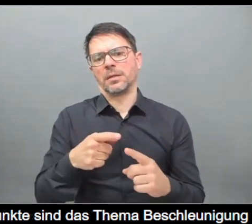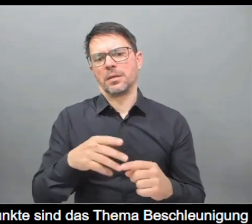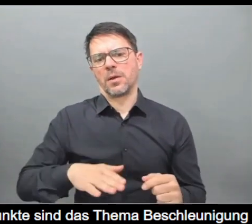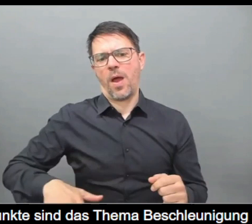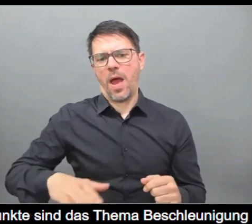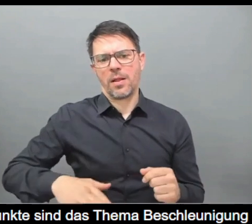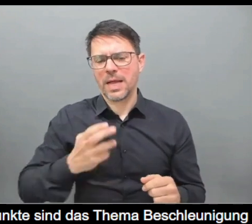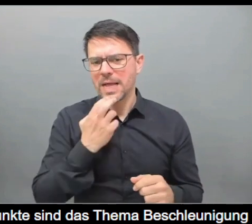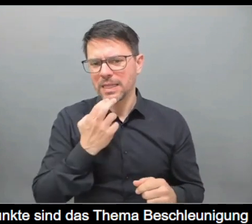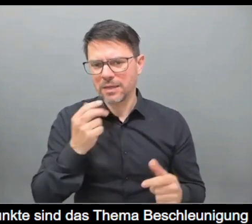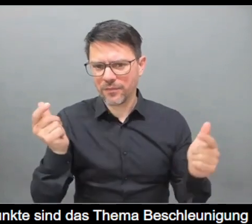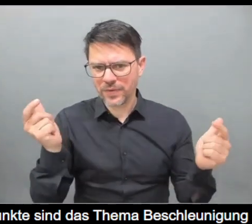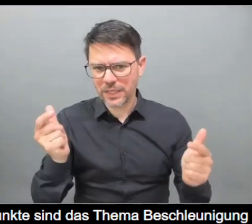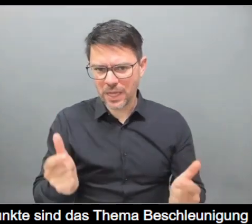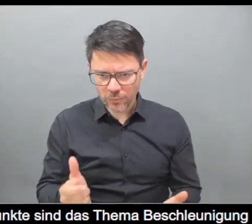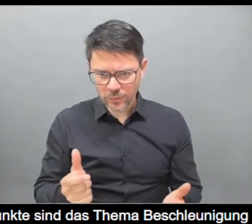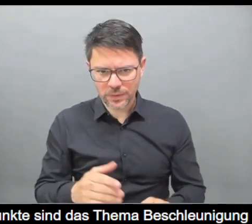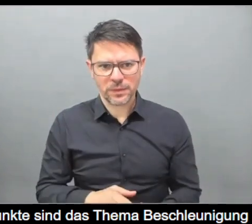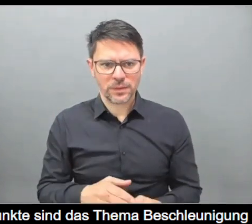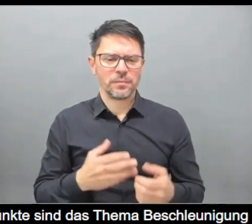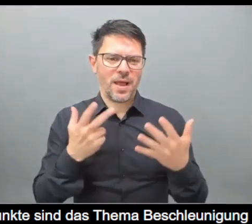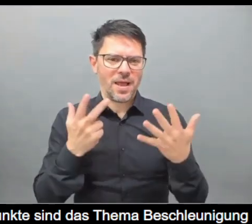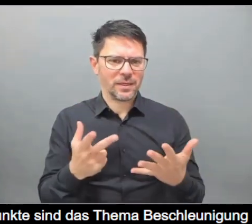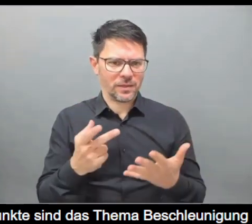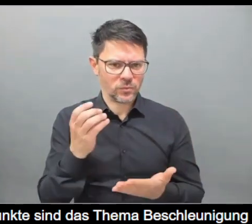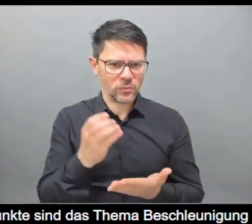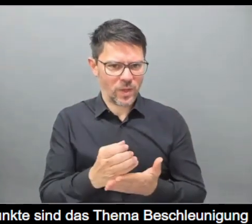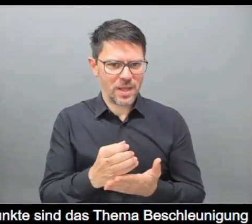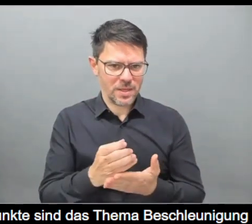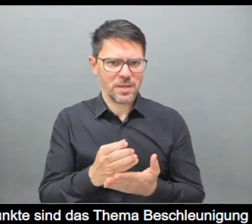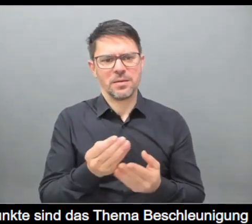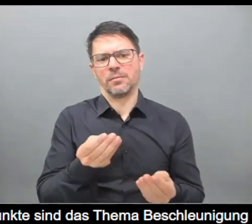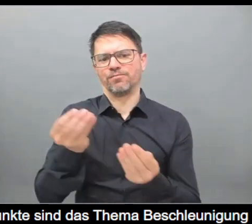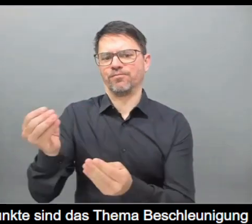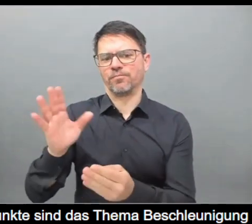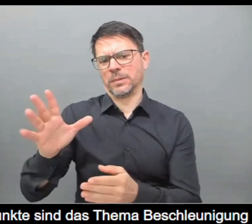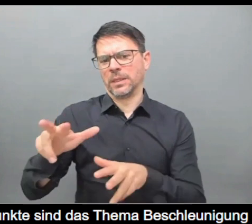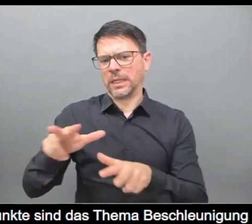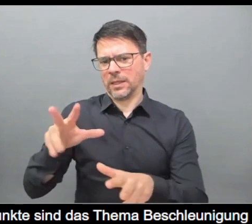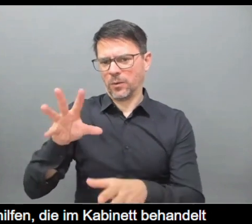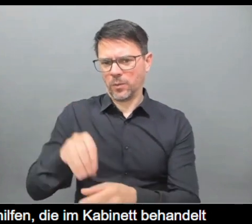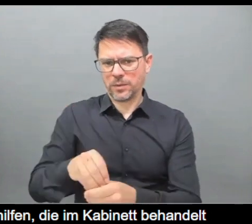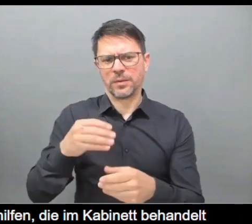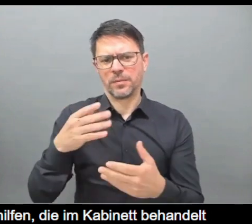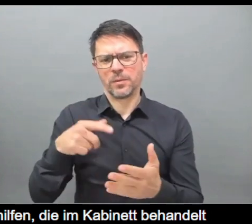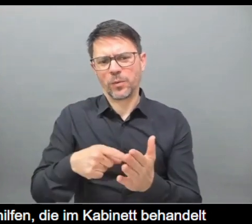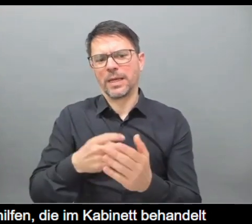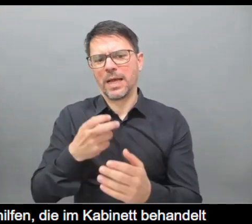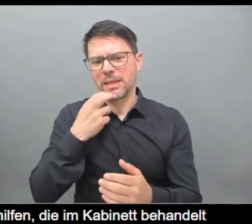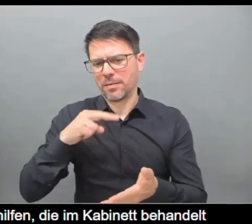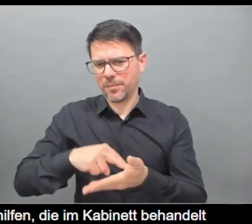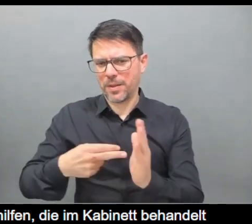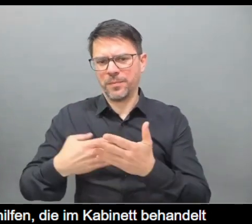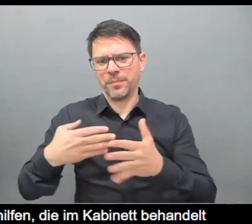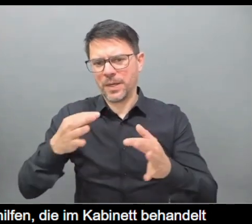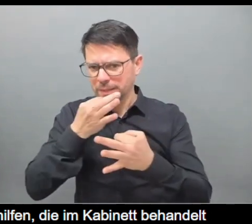sollen. Auch das Thema Photovoltaikausbau, Geothermie und viele Fragen mehr, die jetzt immer